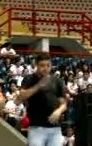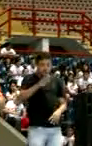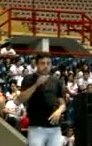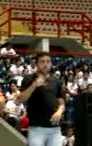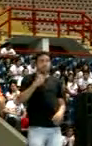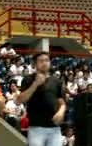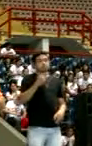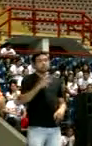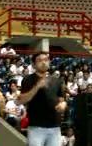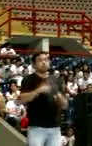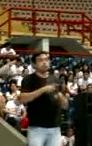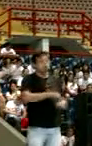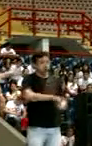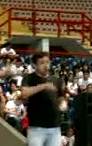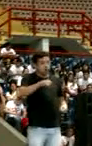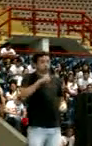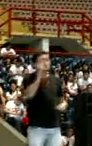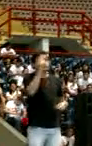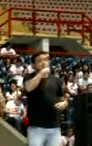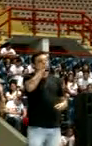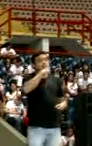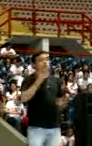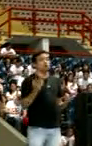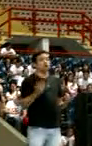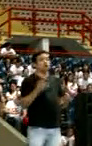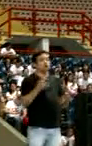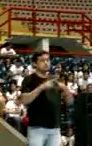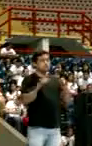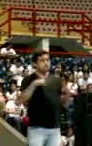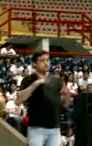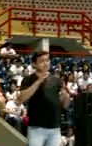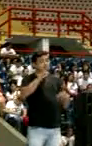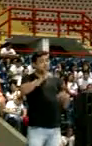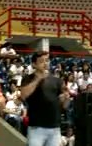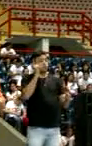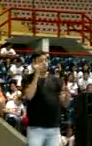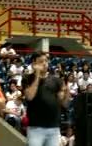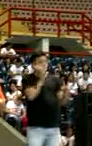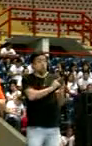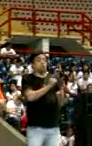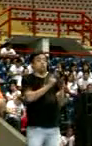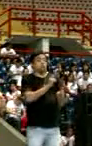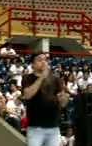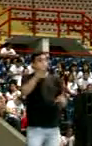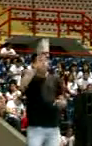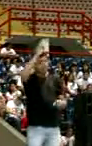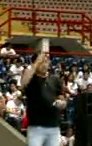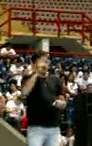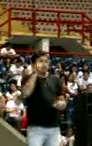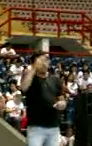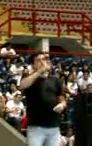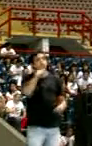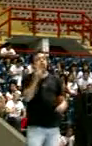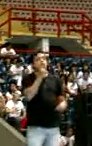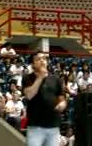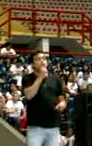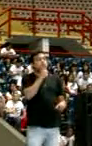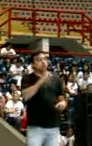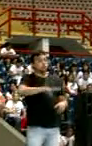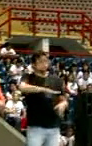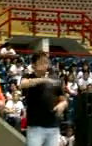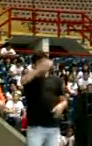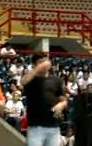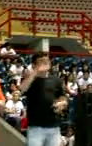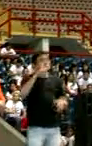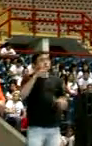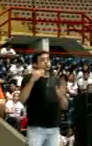pequenininha, muitas vezes com a arma mais frágil, mas ela tinha uma fé tão grande que ia conseguir, que Deus não ia deixar ela morrer, que isso